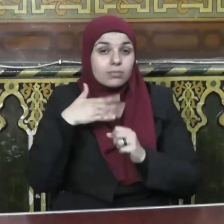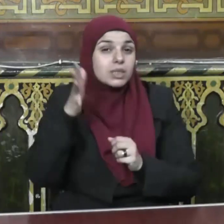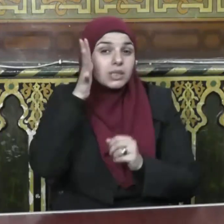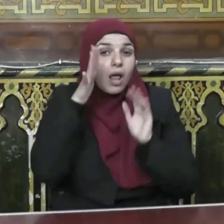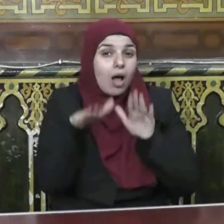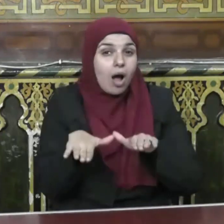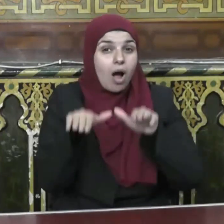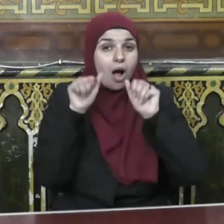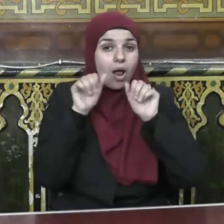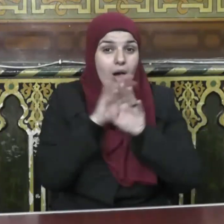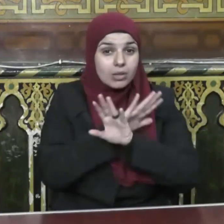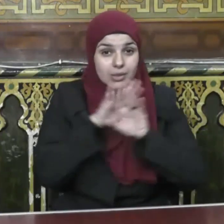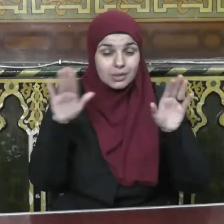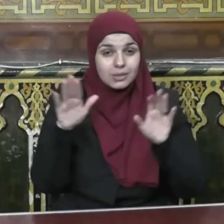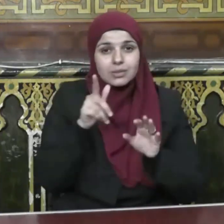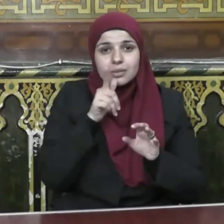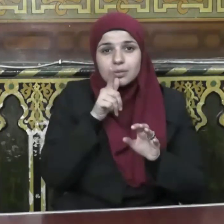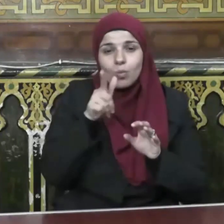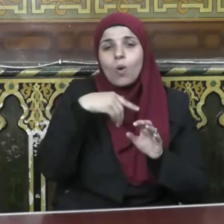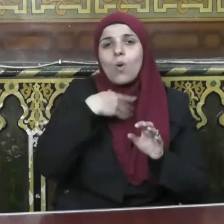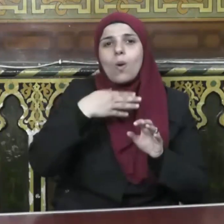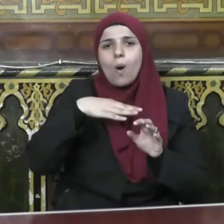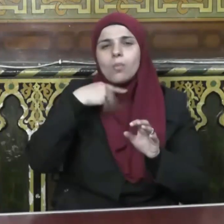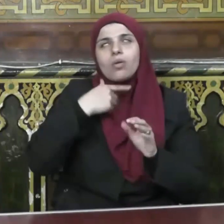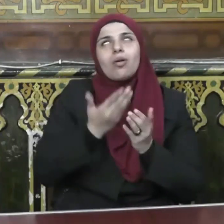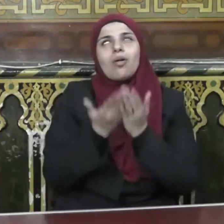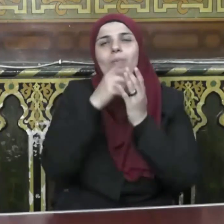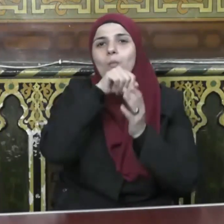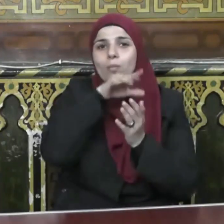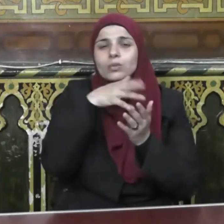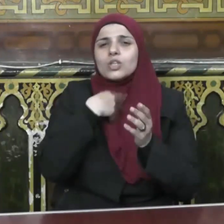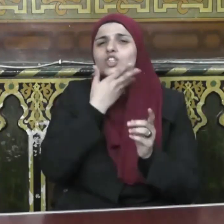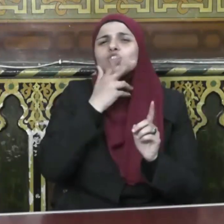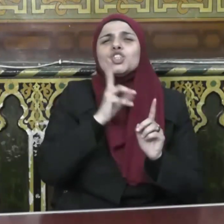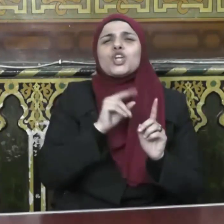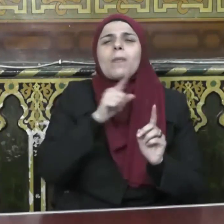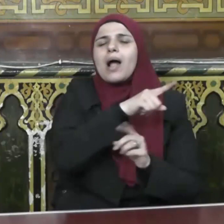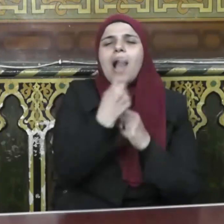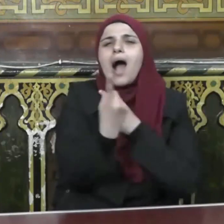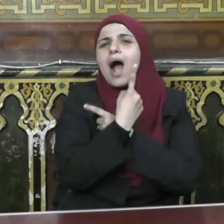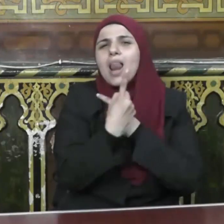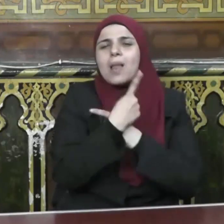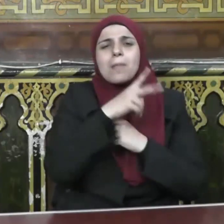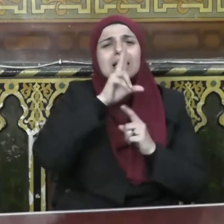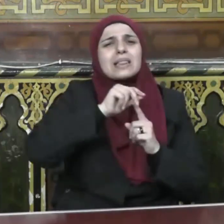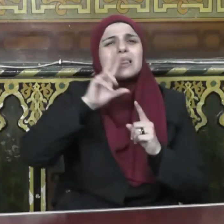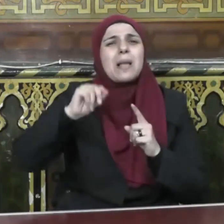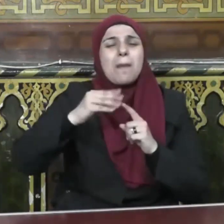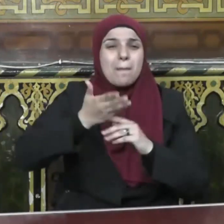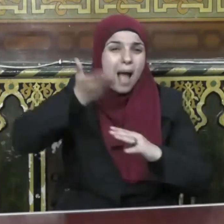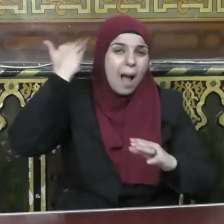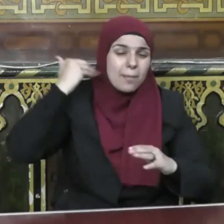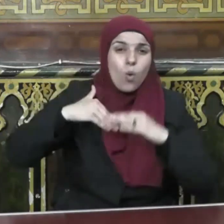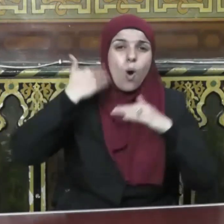عليه وسلم بأبي هو وأمي ما رأيت معلما قبله ولا بعده أحسن تعليما